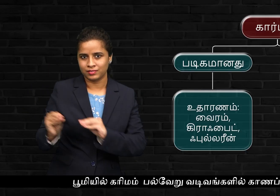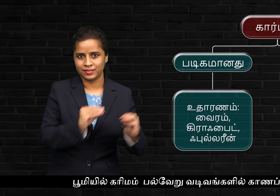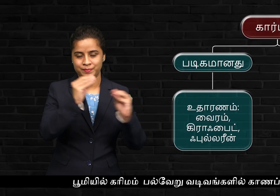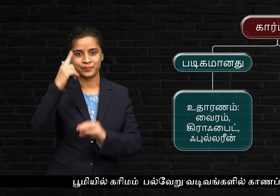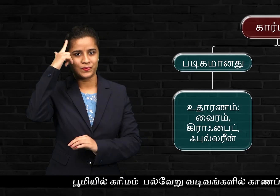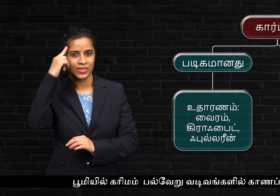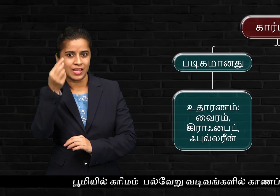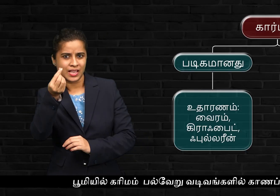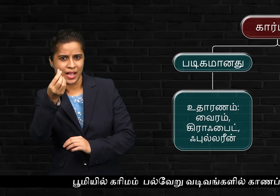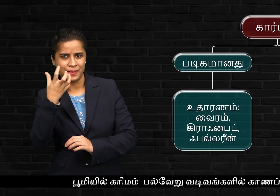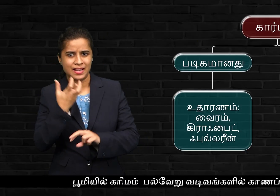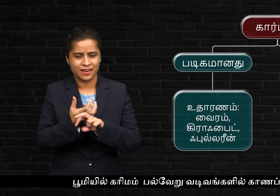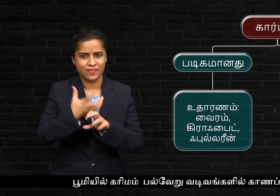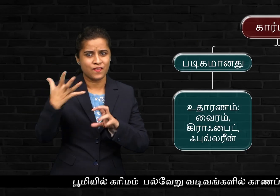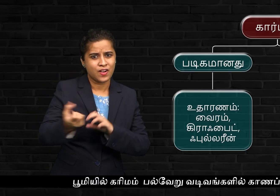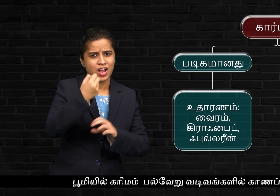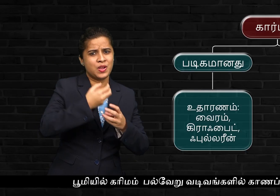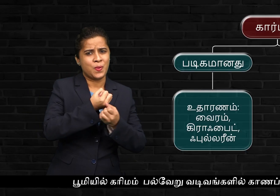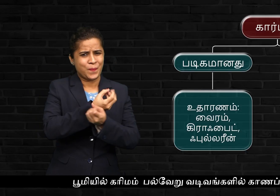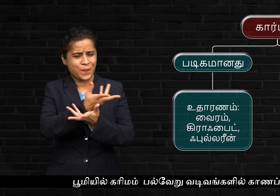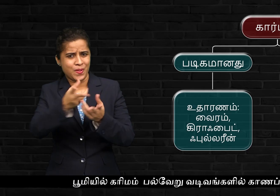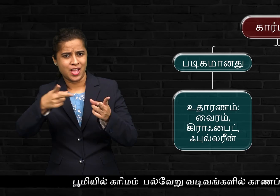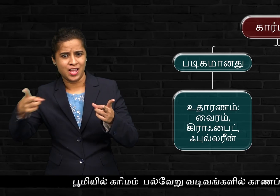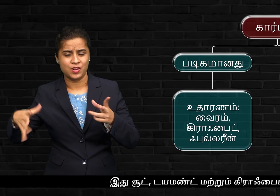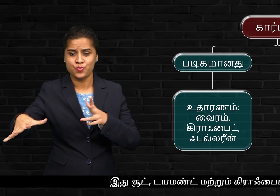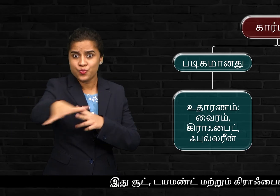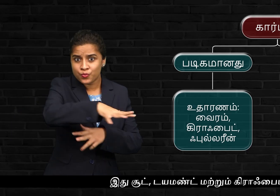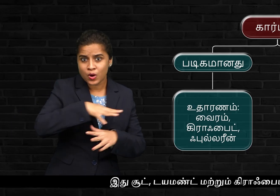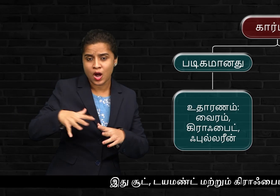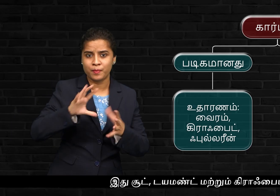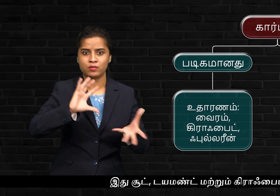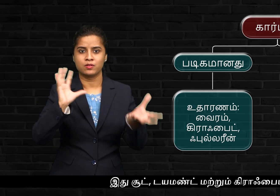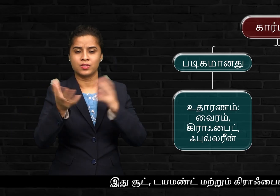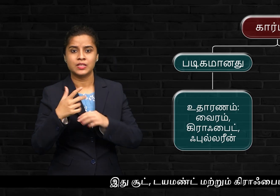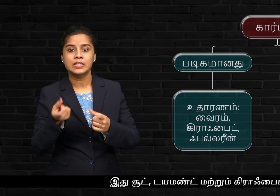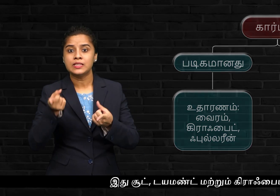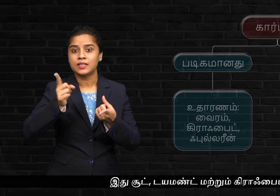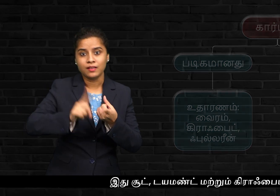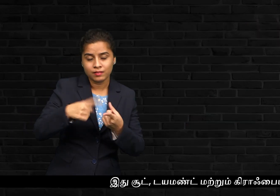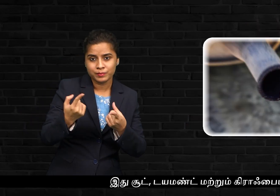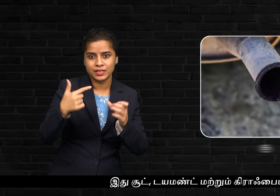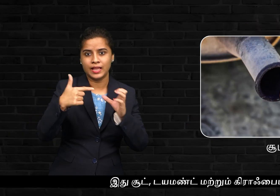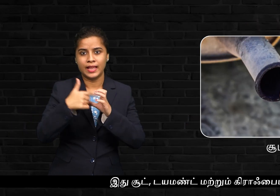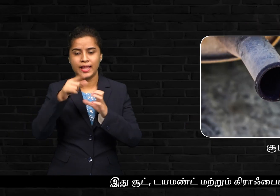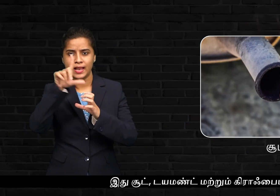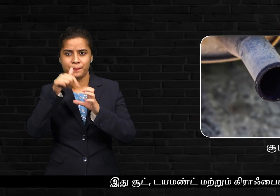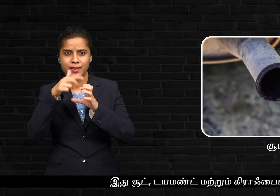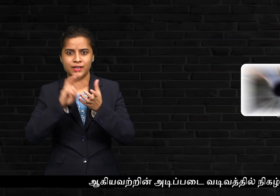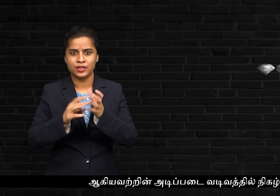பூமியில் கரிமம் பல்வேறு வடிவங்களில் காணப்படுகிறது. இது சூட், டைமண்ட் மற்றும் கிராபைட்